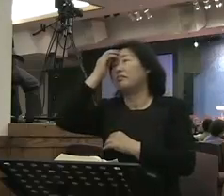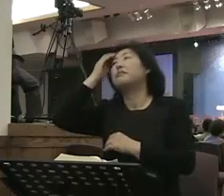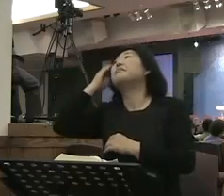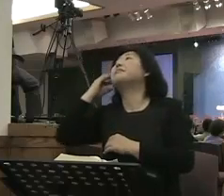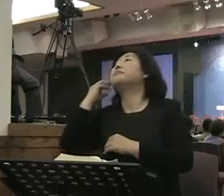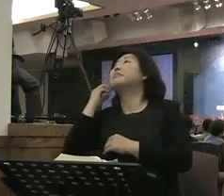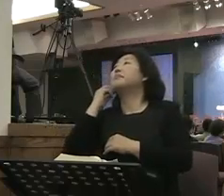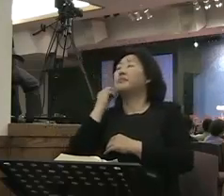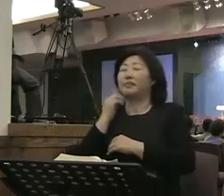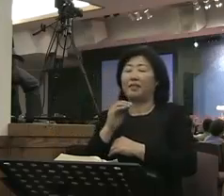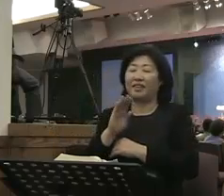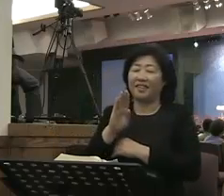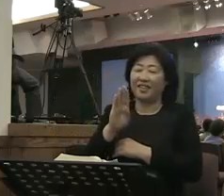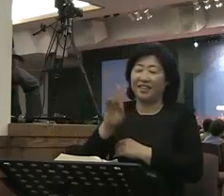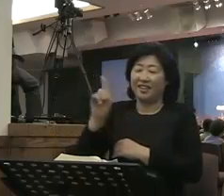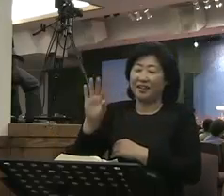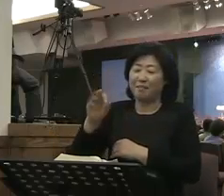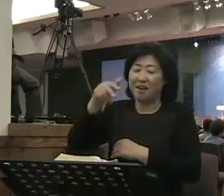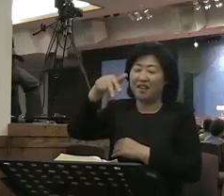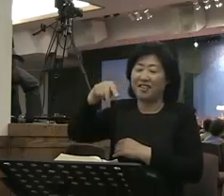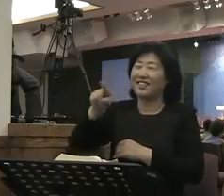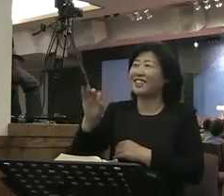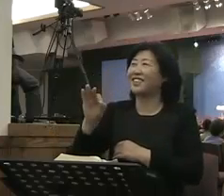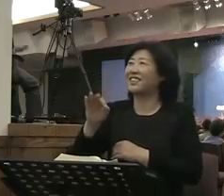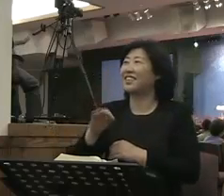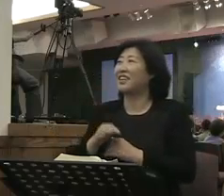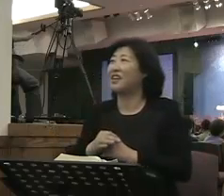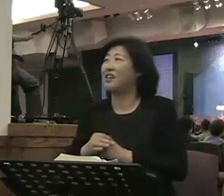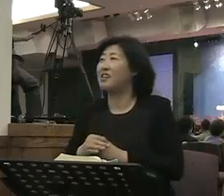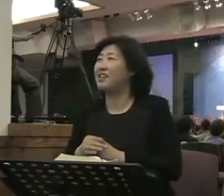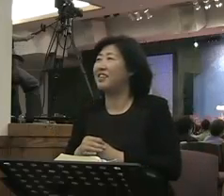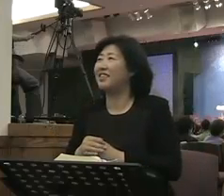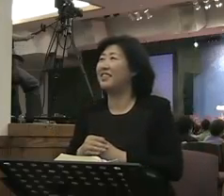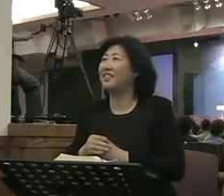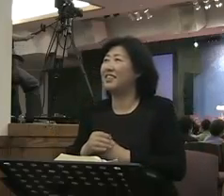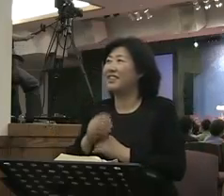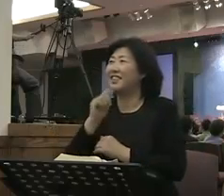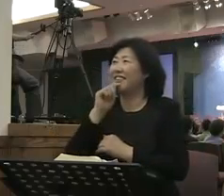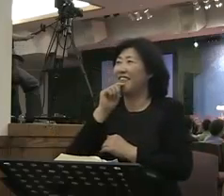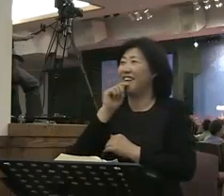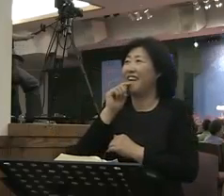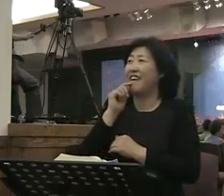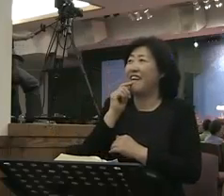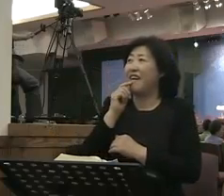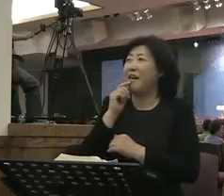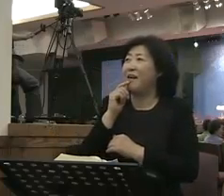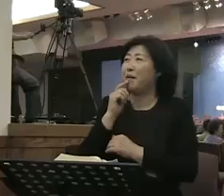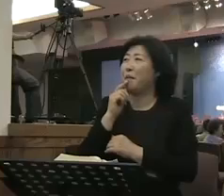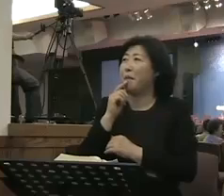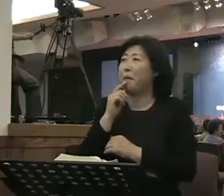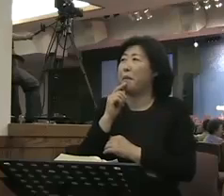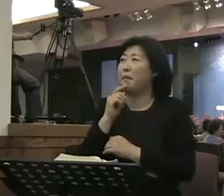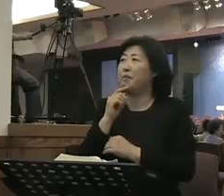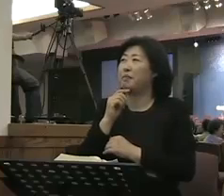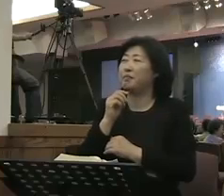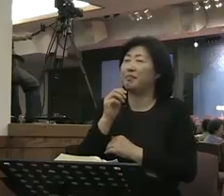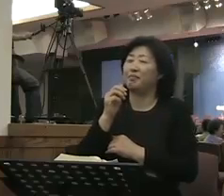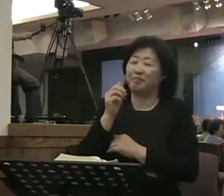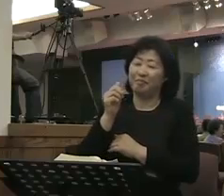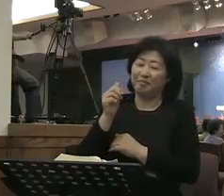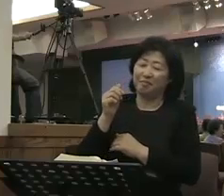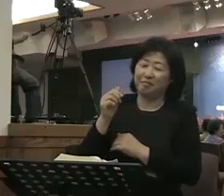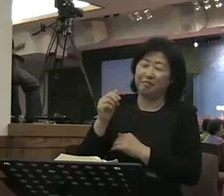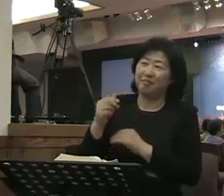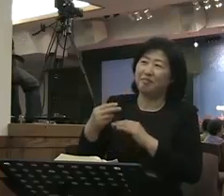왜 이렇게 방정진다 이렇게 말할 수가 있는데 여러분 그렇게 말하지 마세요. 우리 자녀들 하이